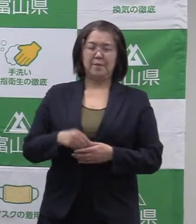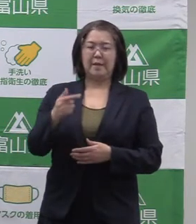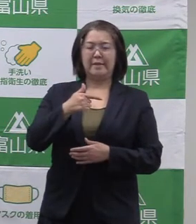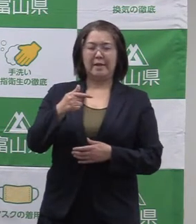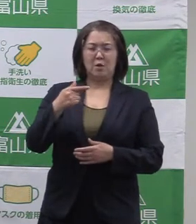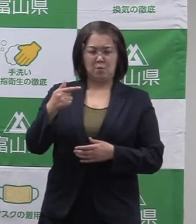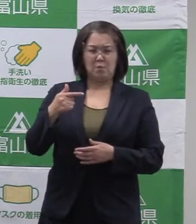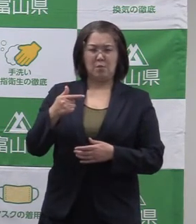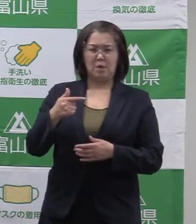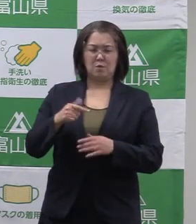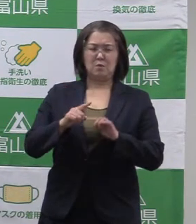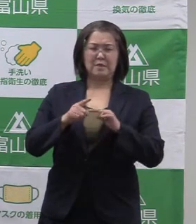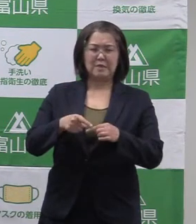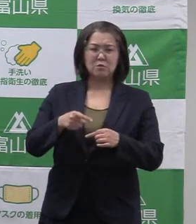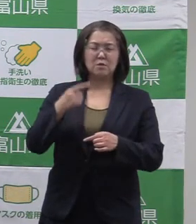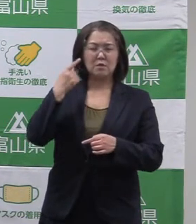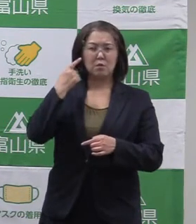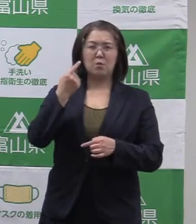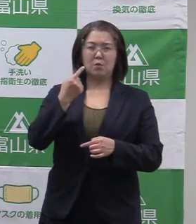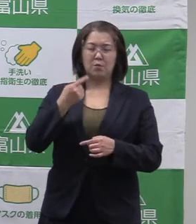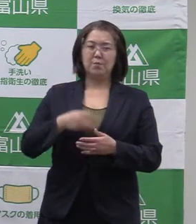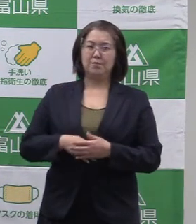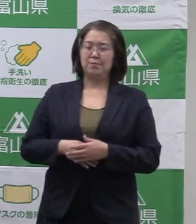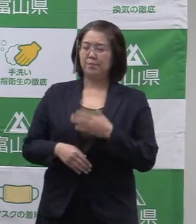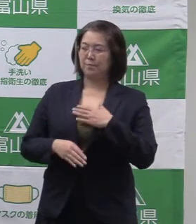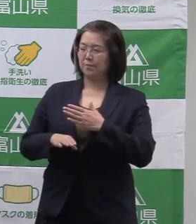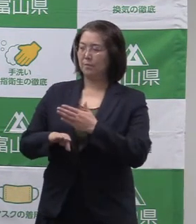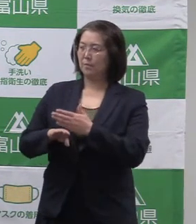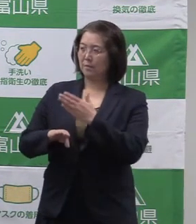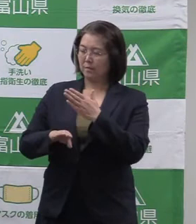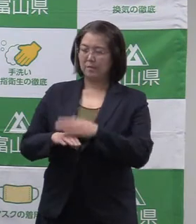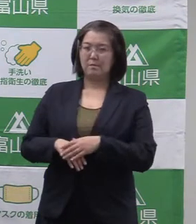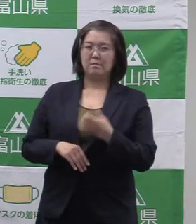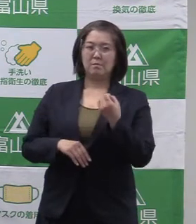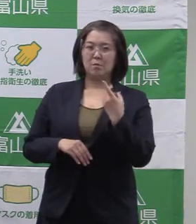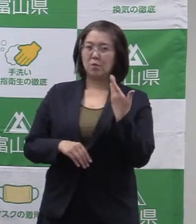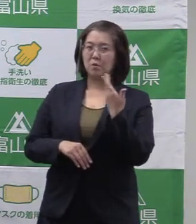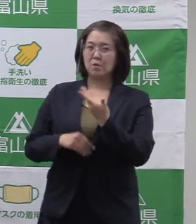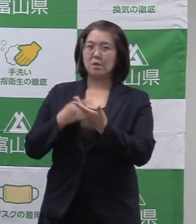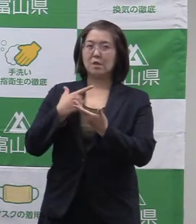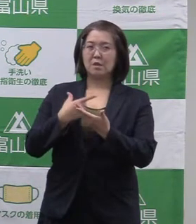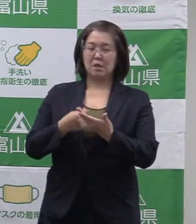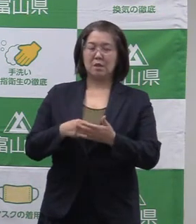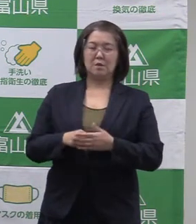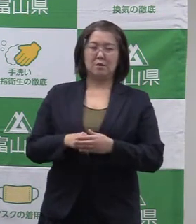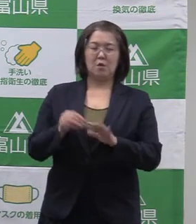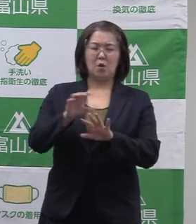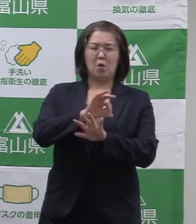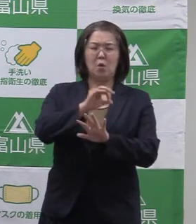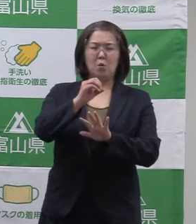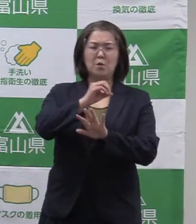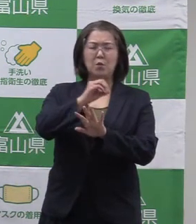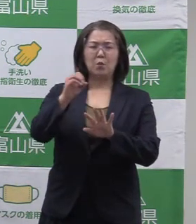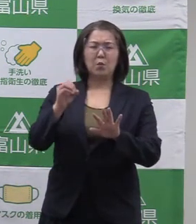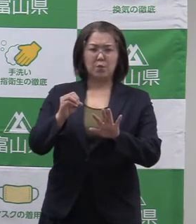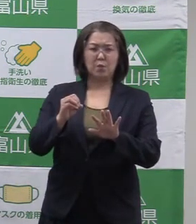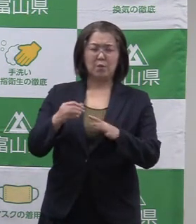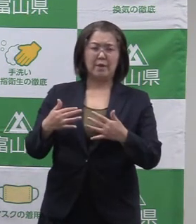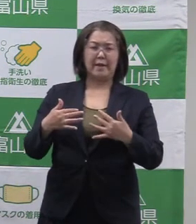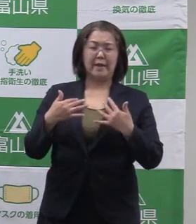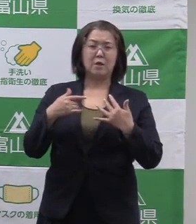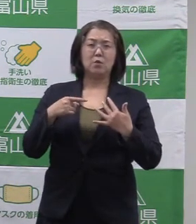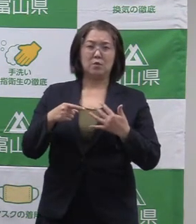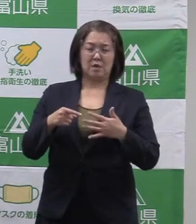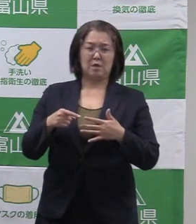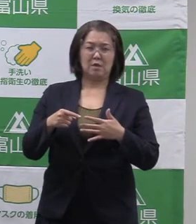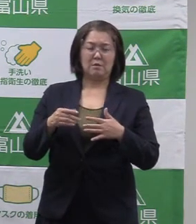の入り口にいるところです。 分かりました、ありがとうございます。そしてもう一点お尋ねします。このオミクロン株の影響で、各県全国で